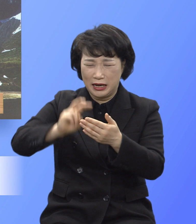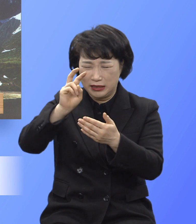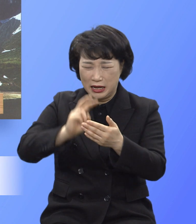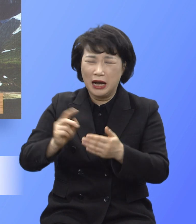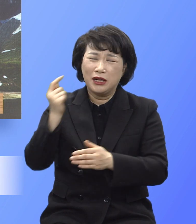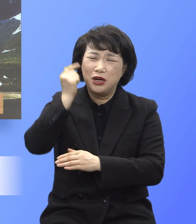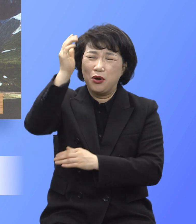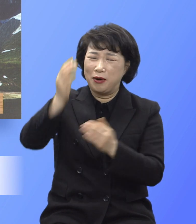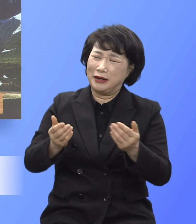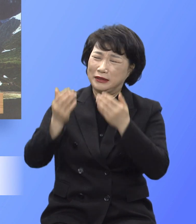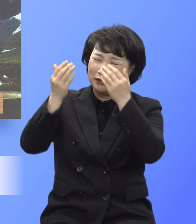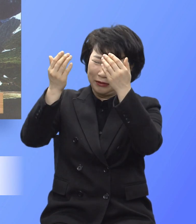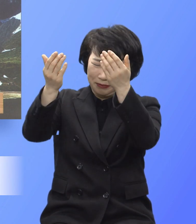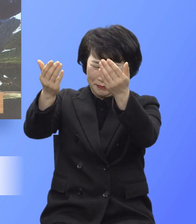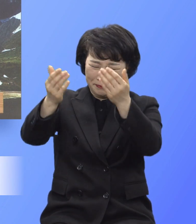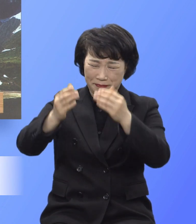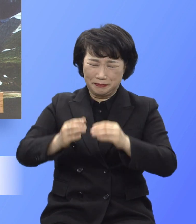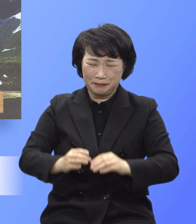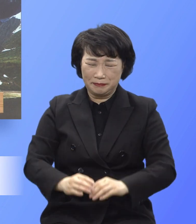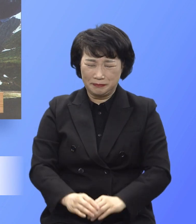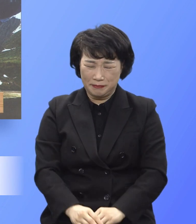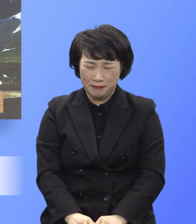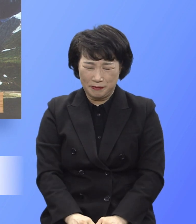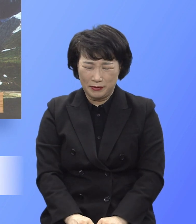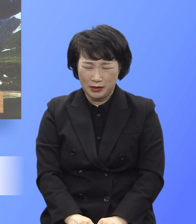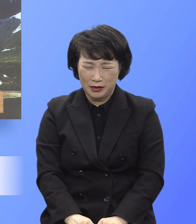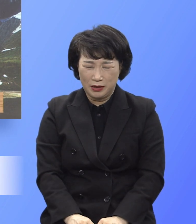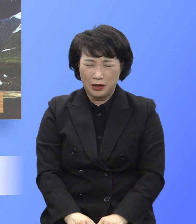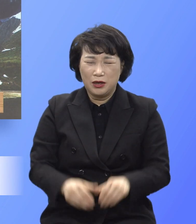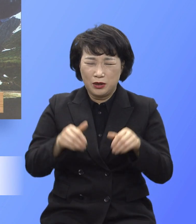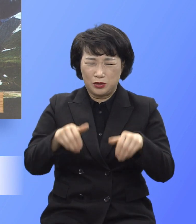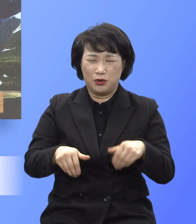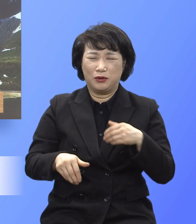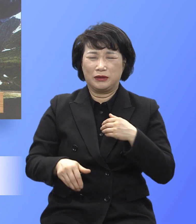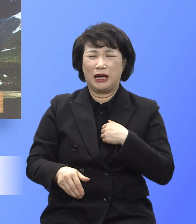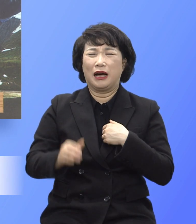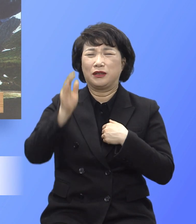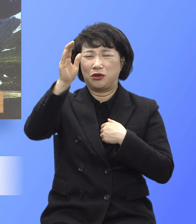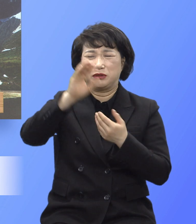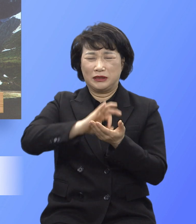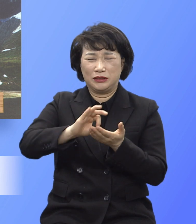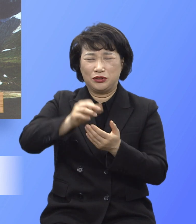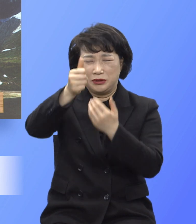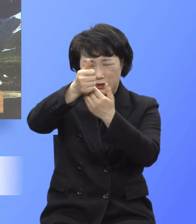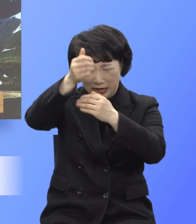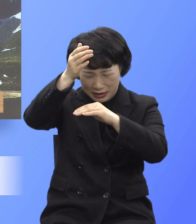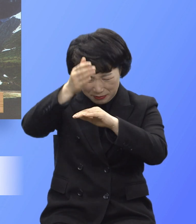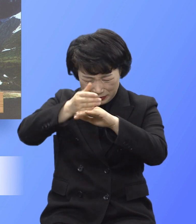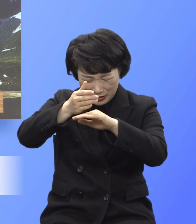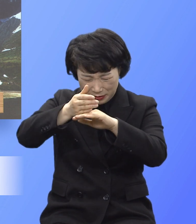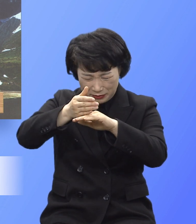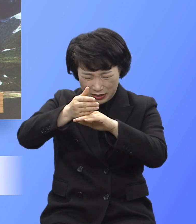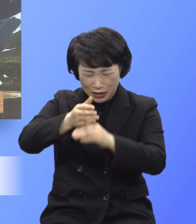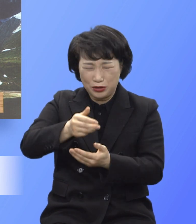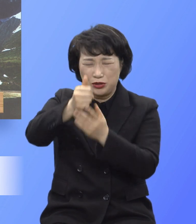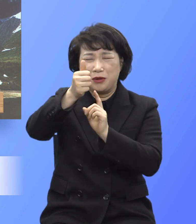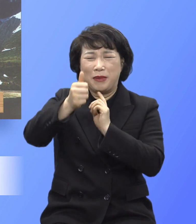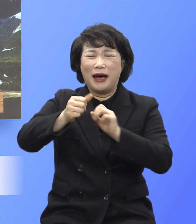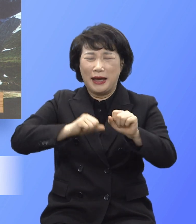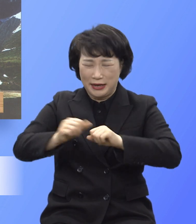찬양과 영광을 올려드립니다. 종을 써주심을 감사드립니다.